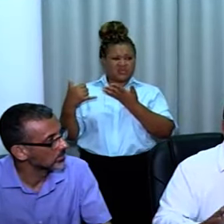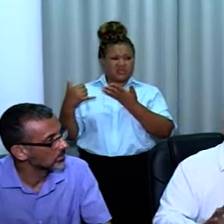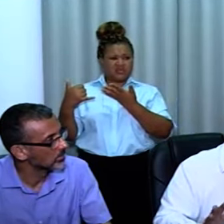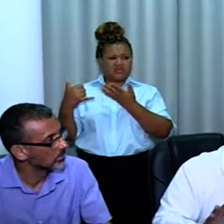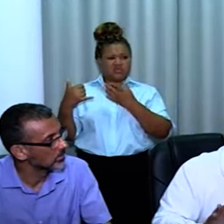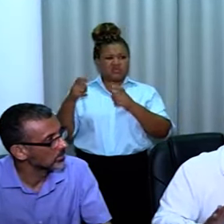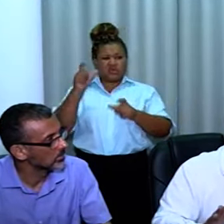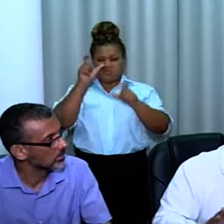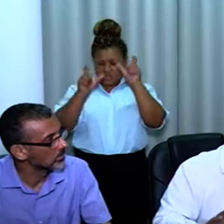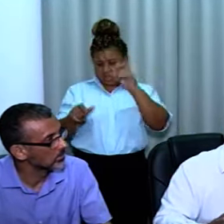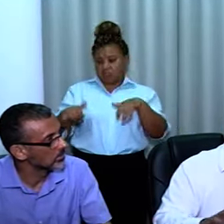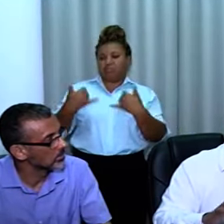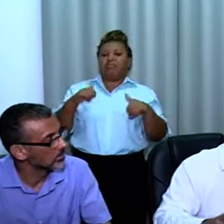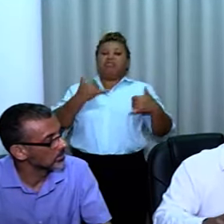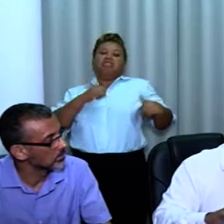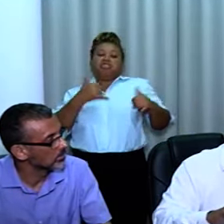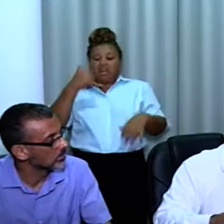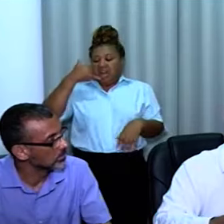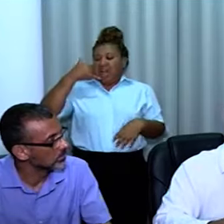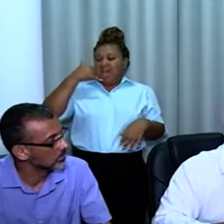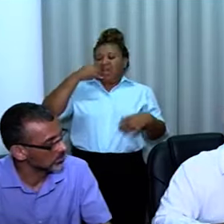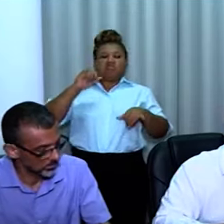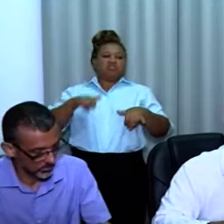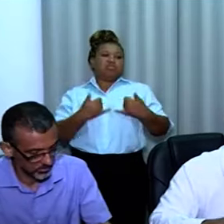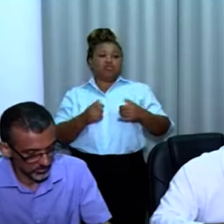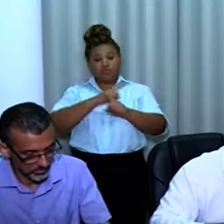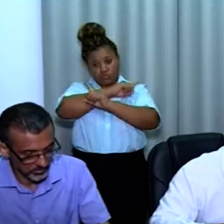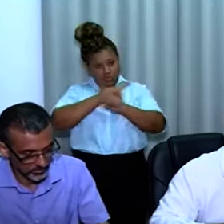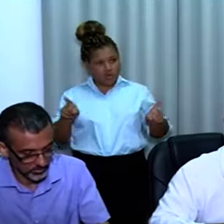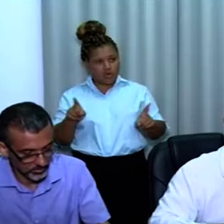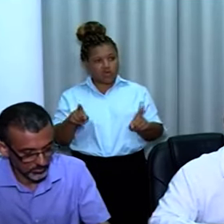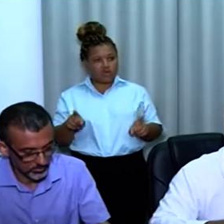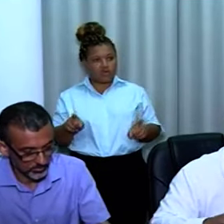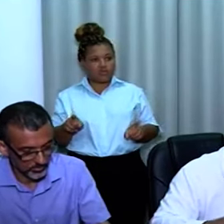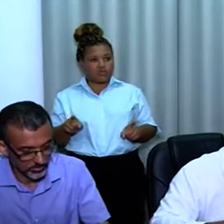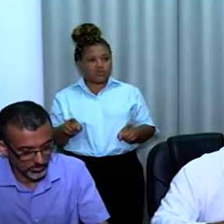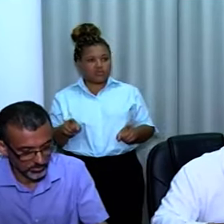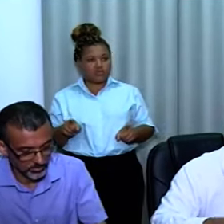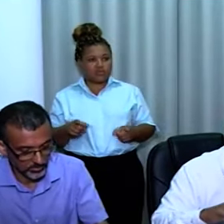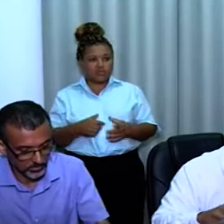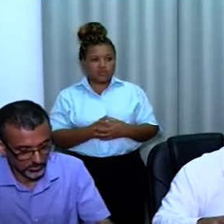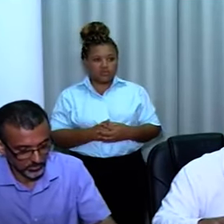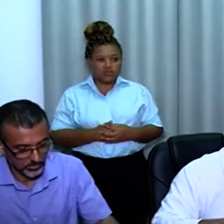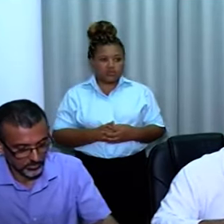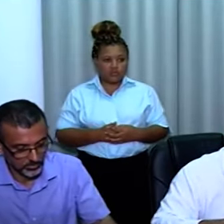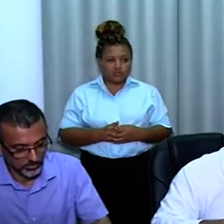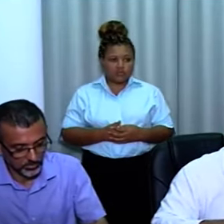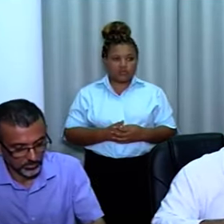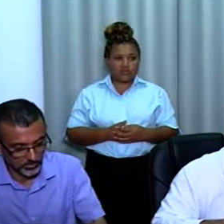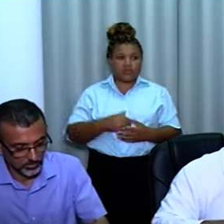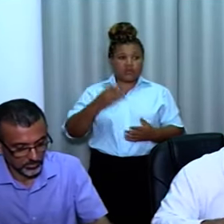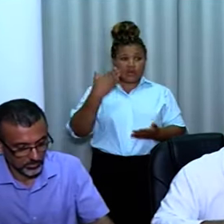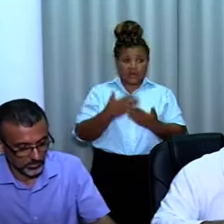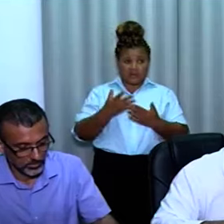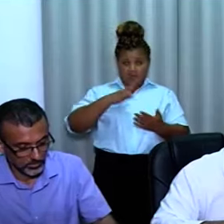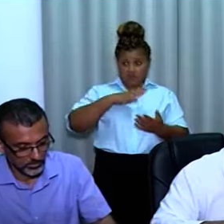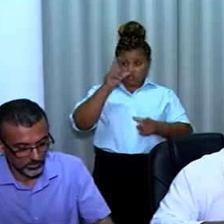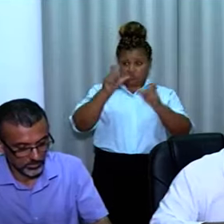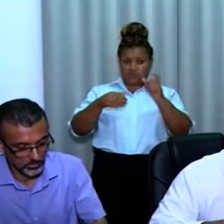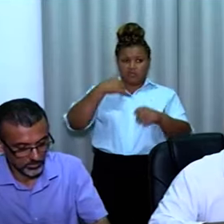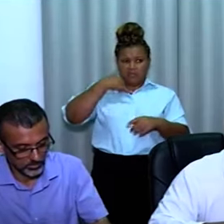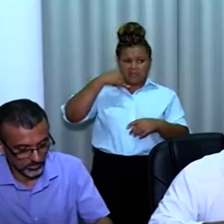pas le temps pour ça. C'est mon staff qui travaille, round the clock, il est fatigué. Ce n'est pas fatigué, autres prix, ça nous sert à bien, ok, pour gagner des